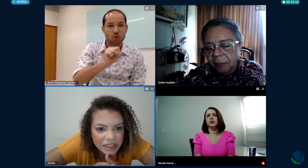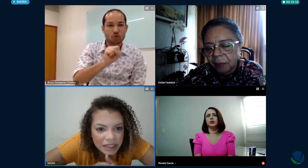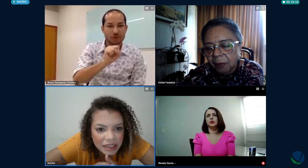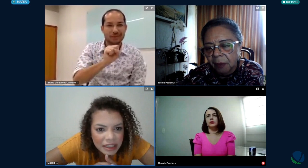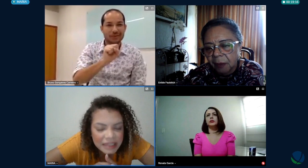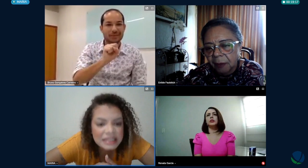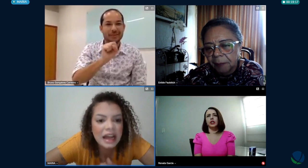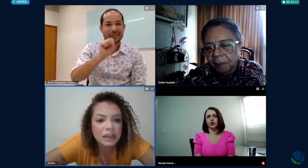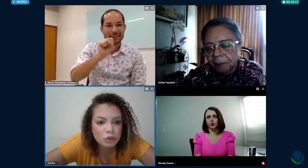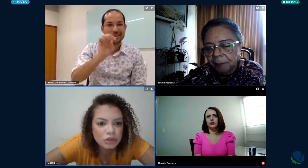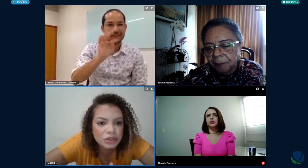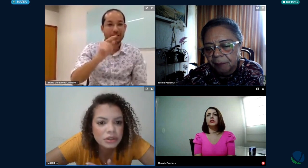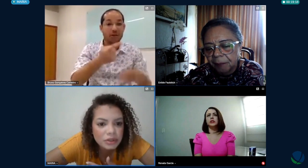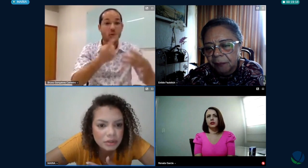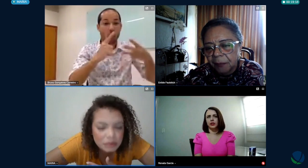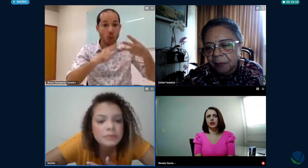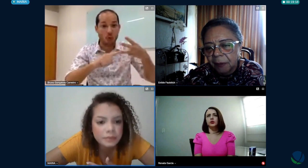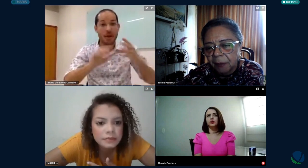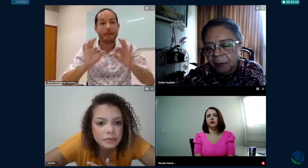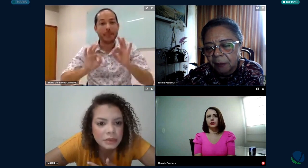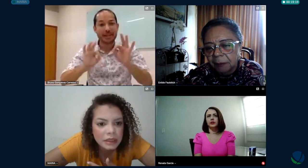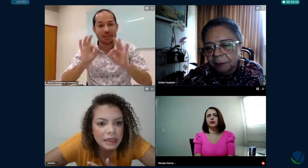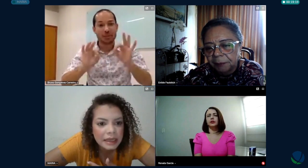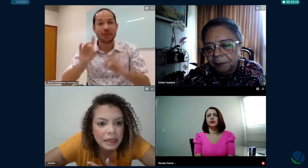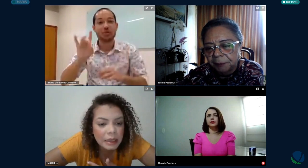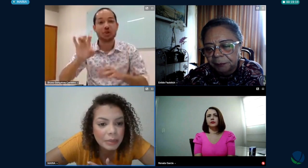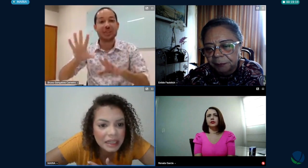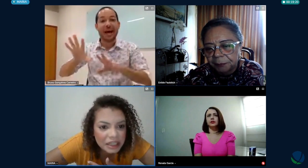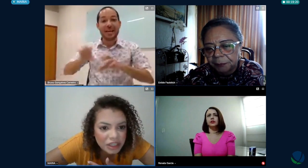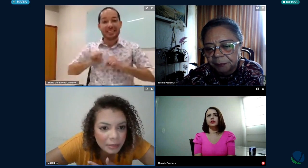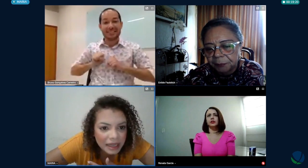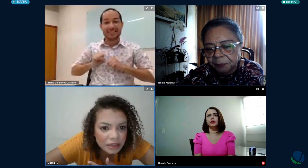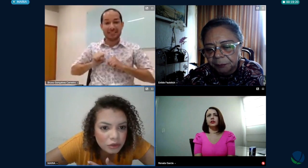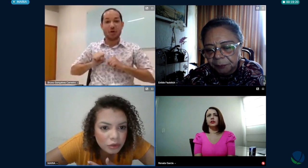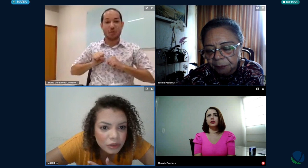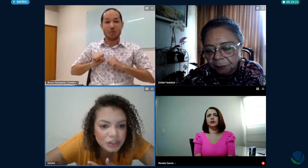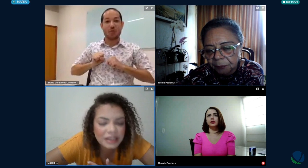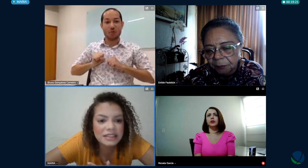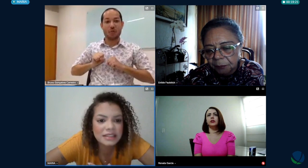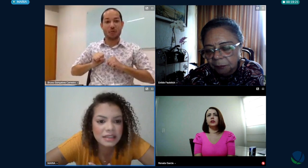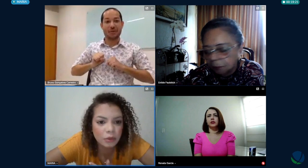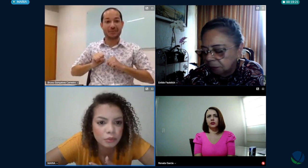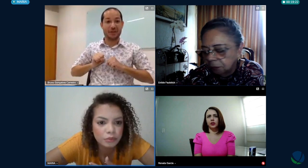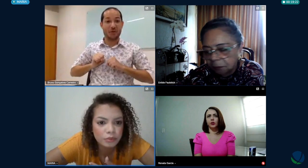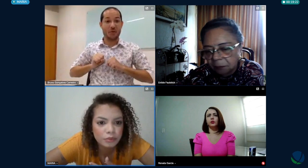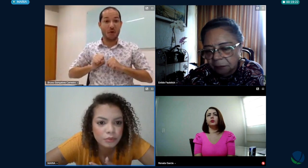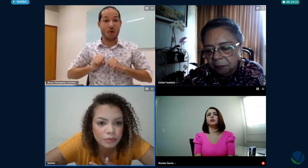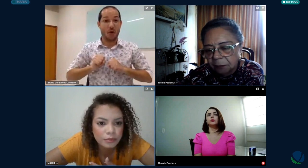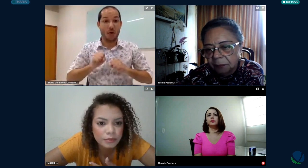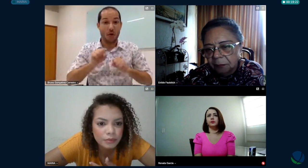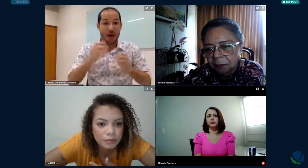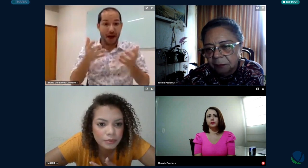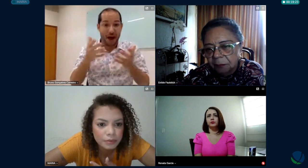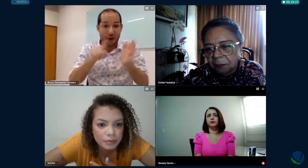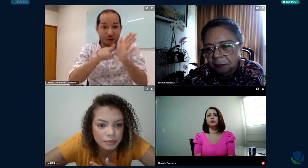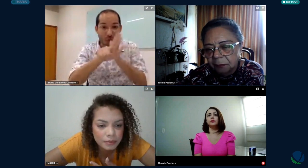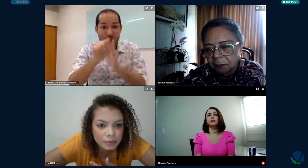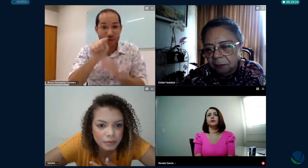planejamento de status e planejamento de aquisição.